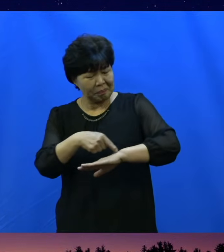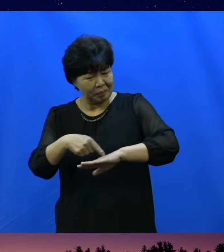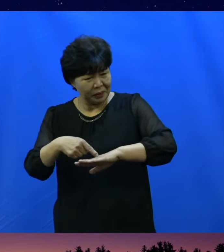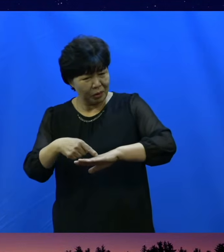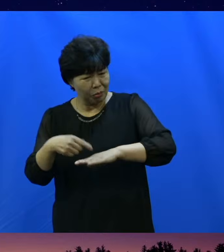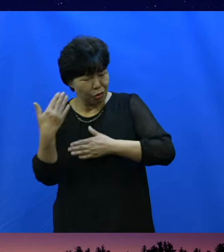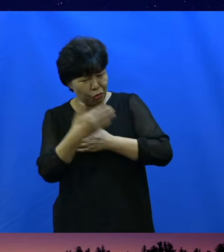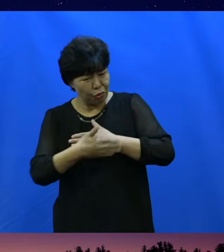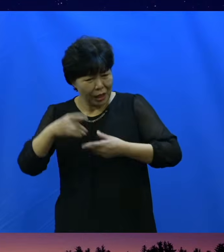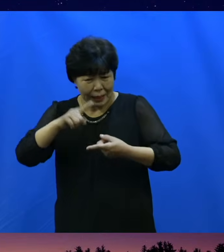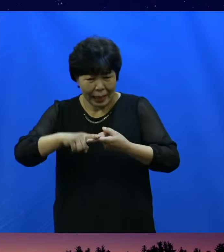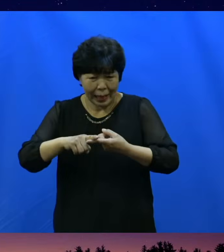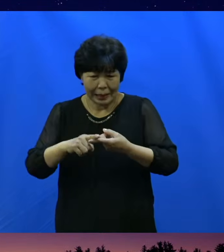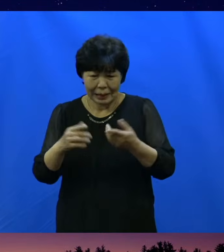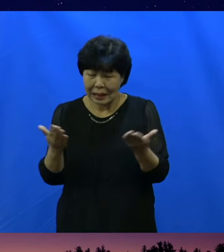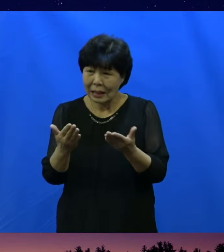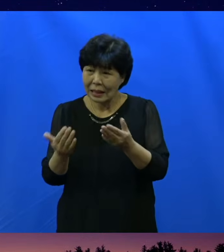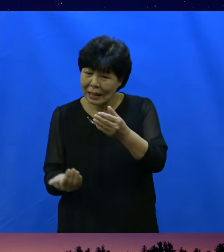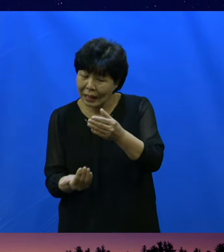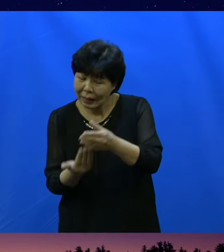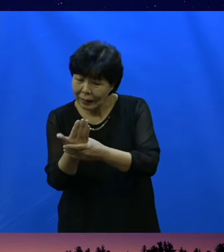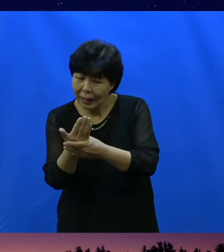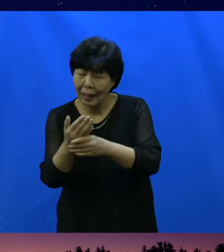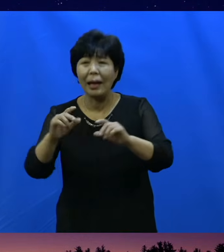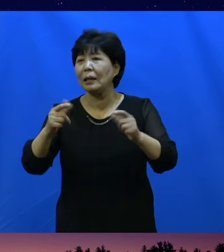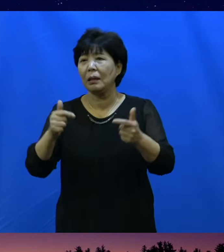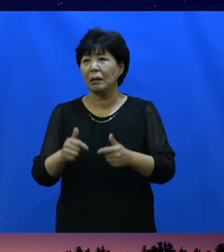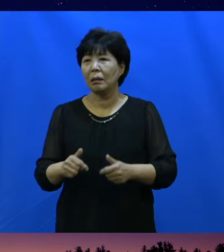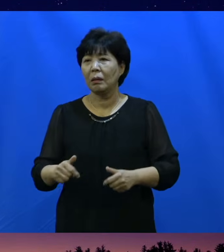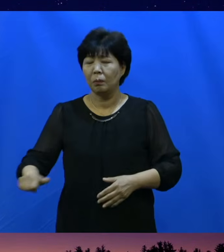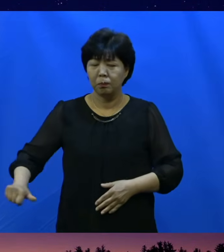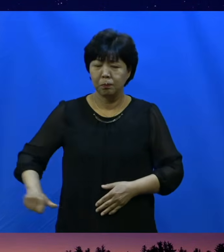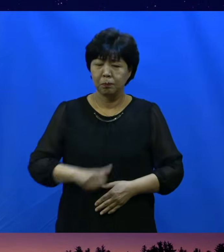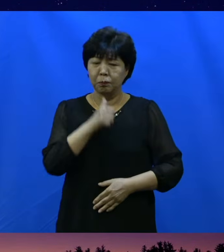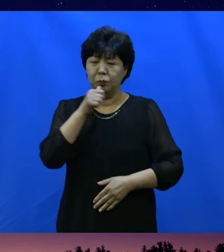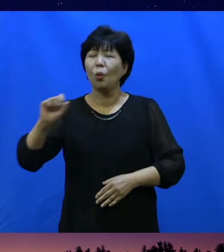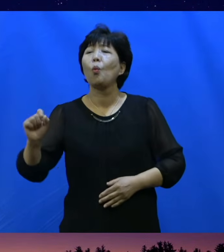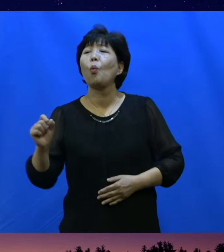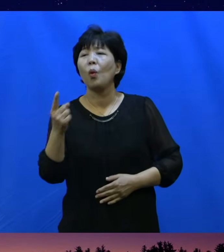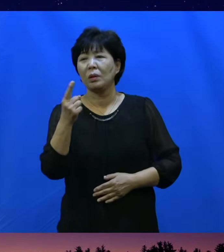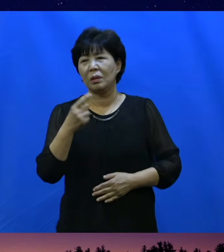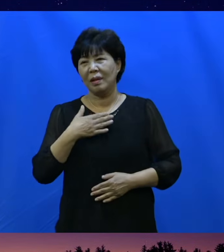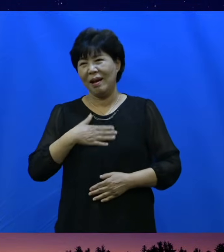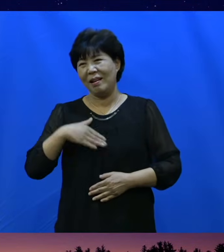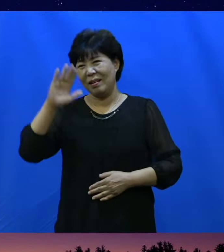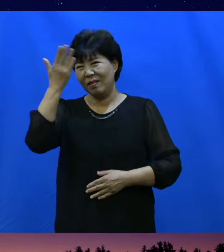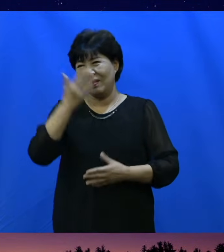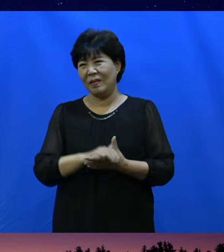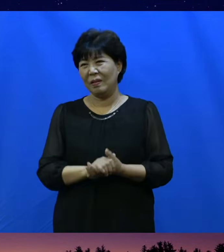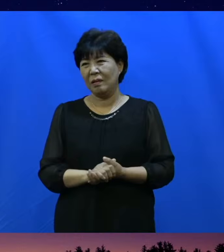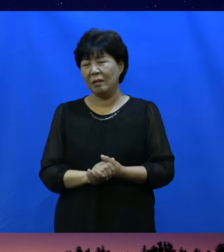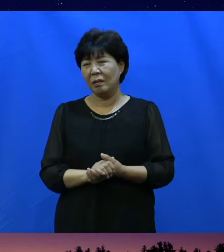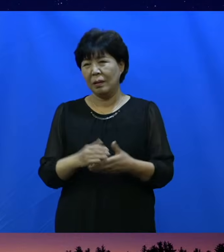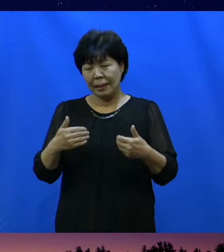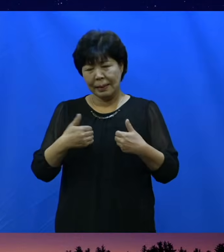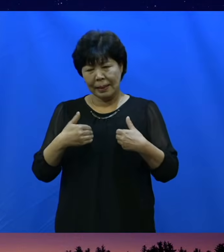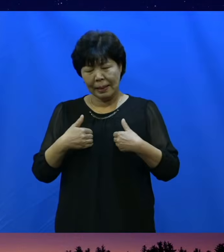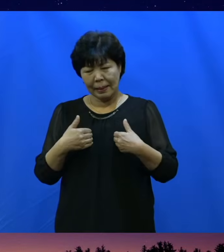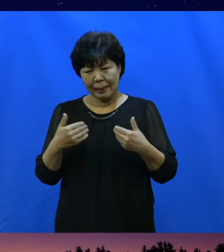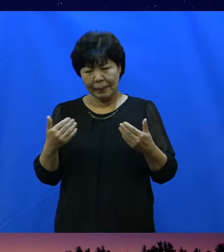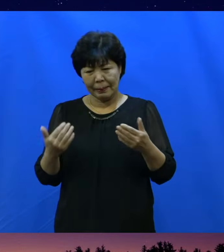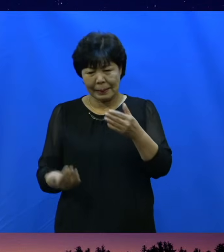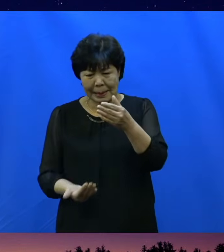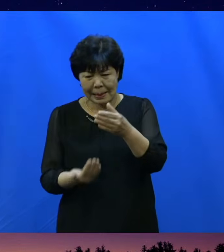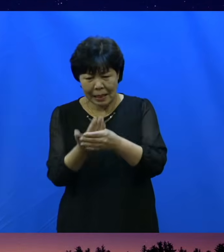그죠? 왜 분노가 일어나느냐? 그걸 혈과 육으로 다루지 말라는 거예요. 그죠? 왜 나에게 지금 이런 일들로